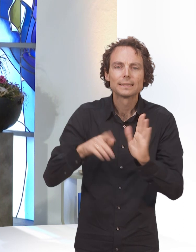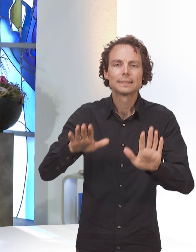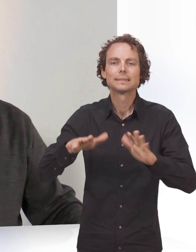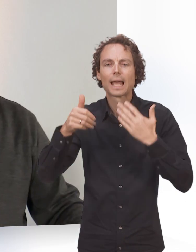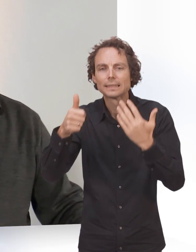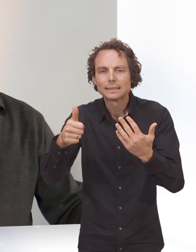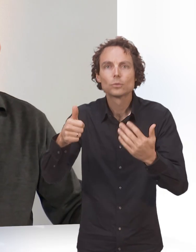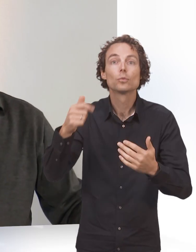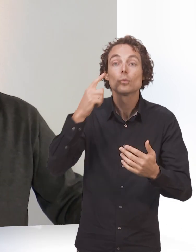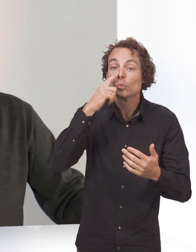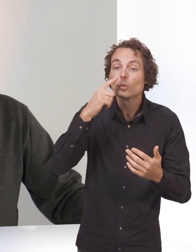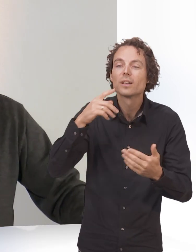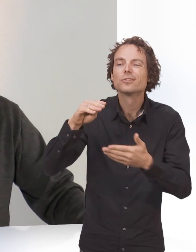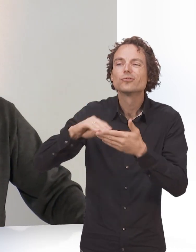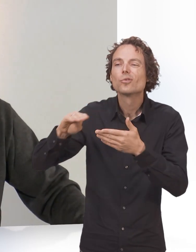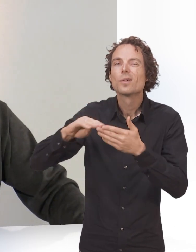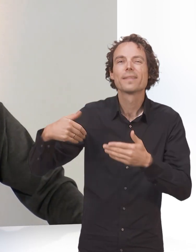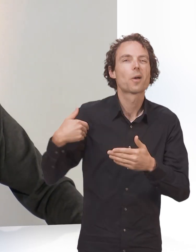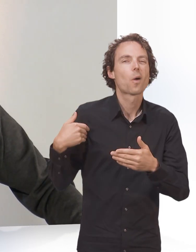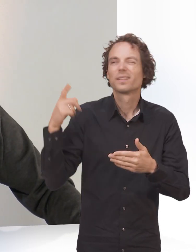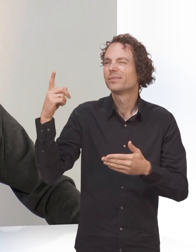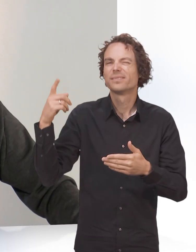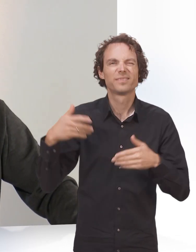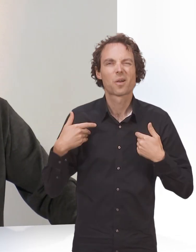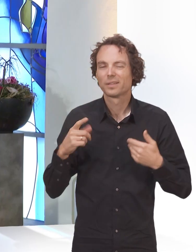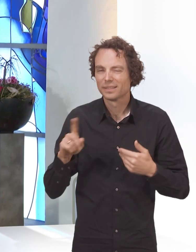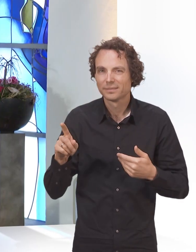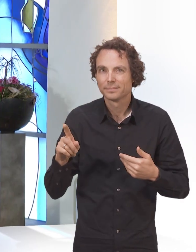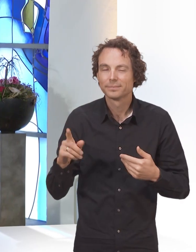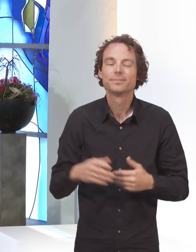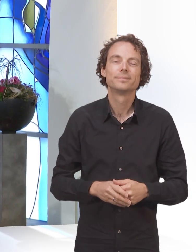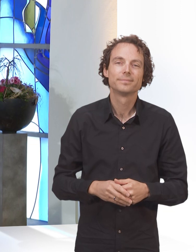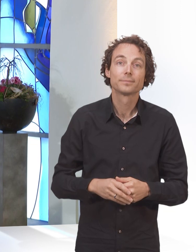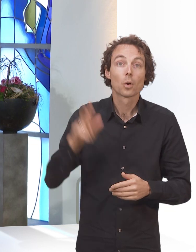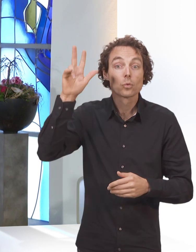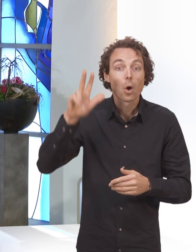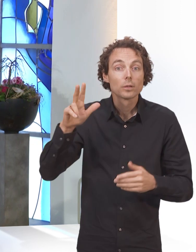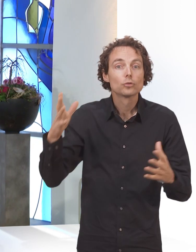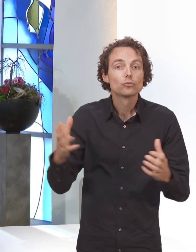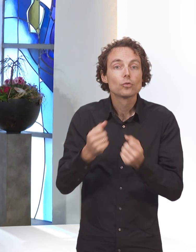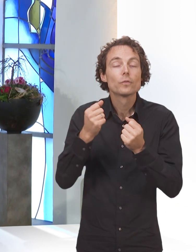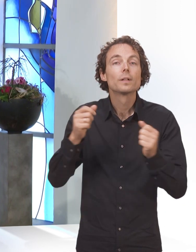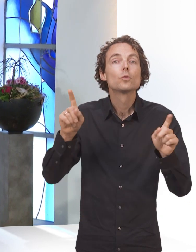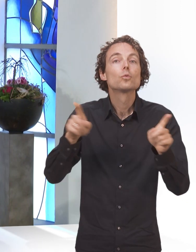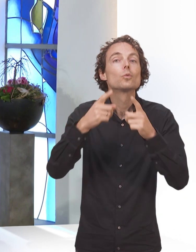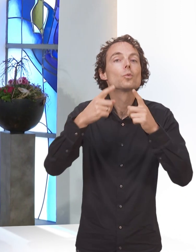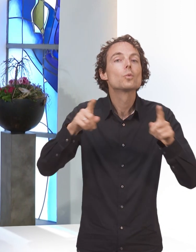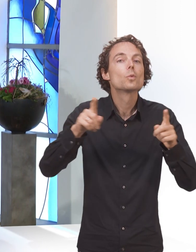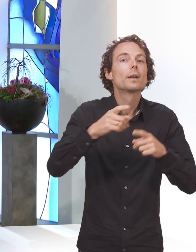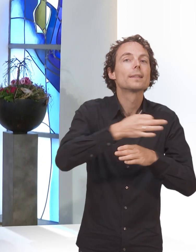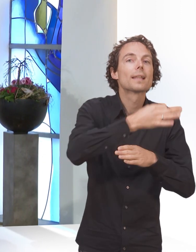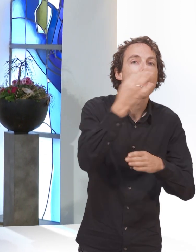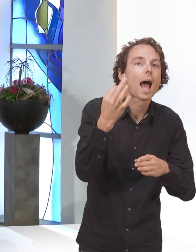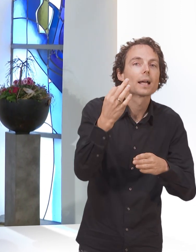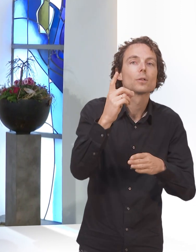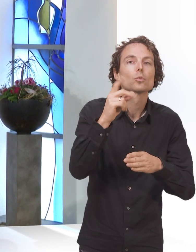Sechzehntel. Nur an Schulnoten hatte er keine Freude. Und Gott schuf Dur für den Tag und Moll für die Nacht.